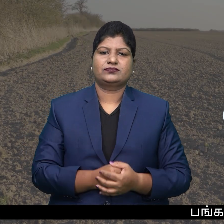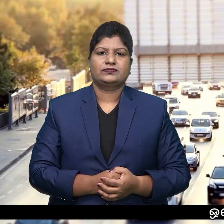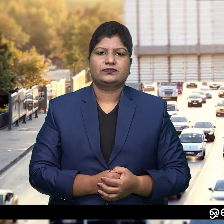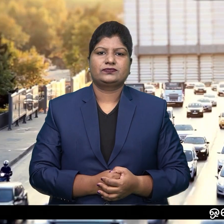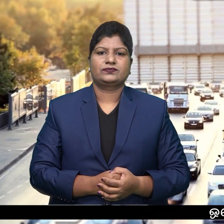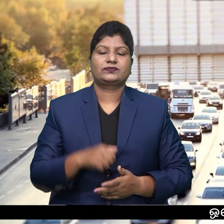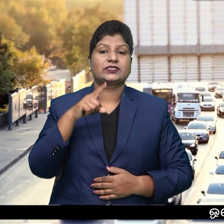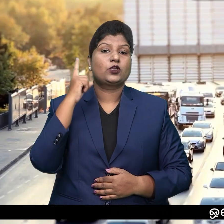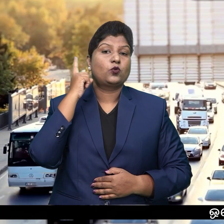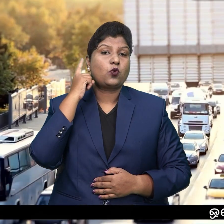ஒலி மாசு.